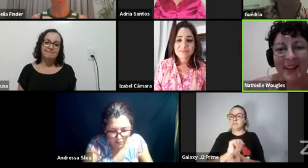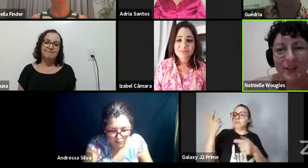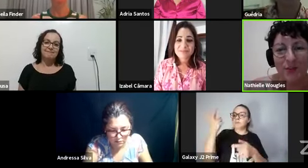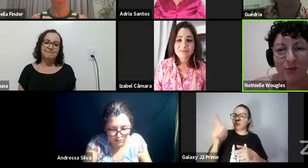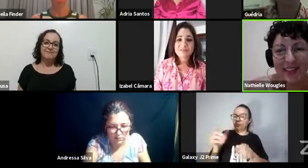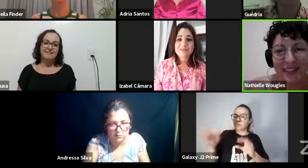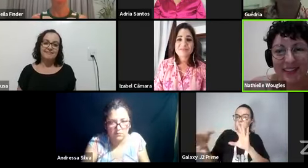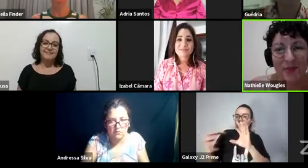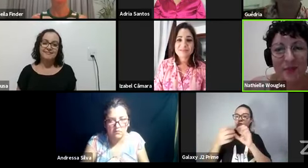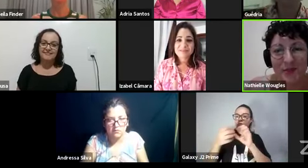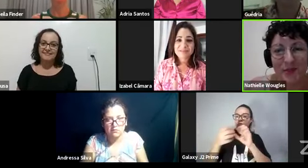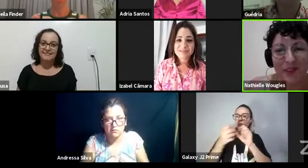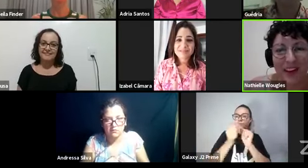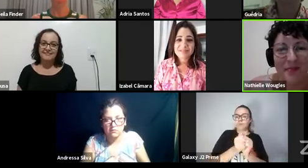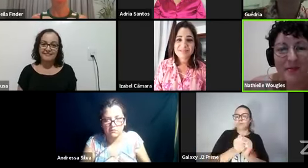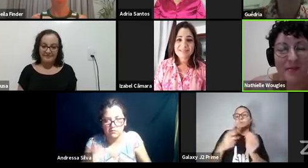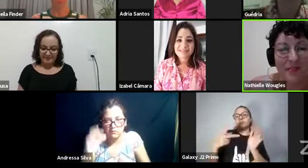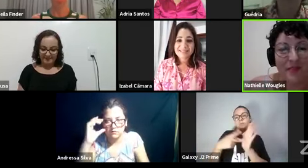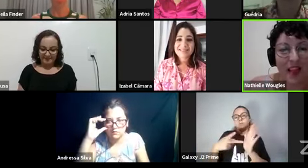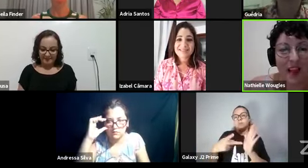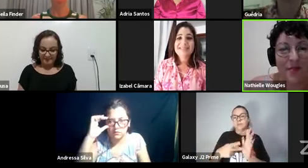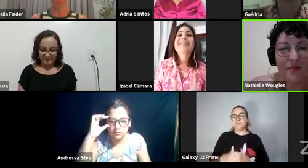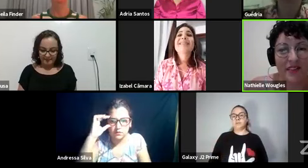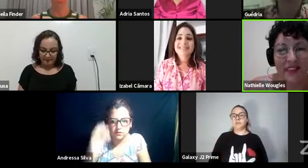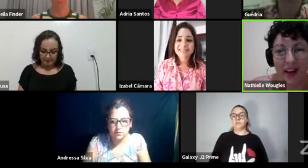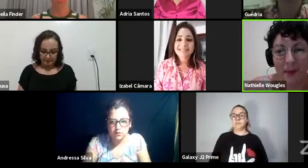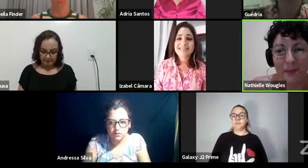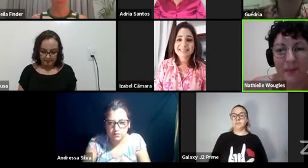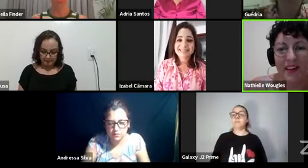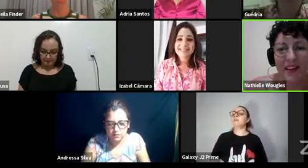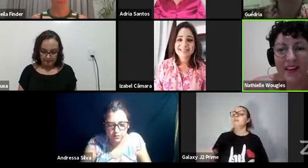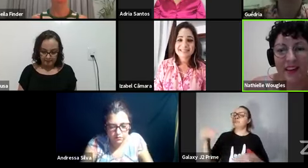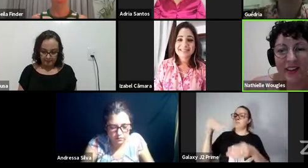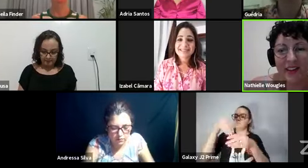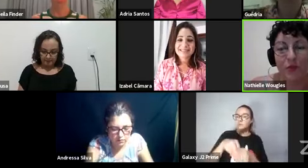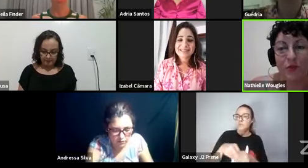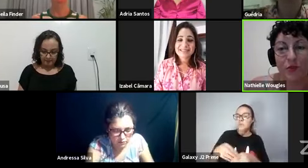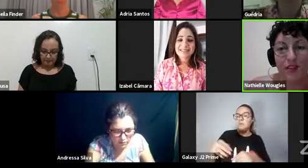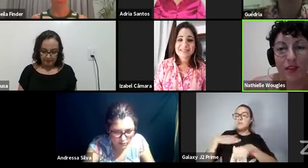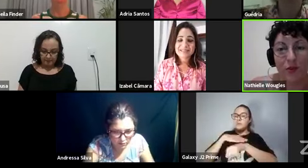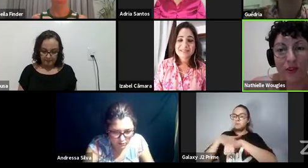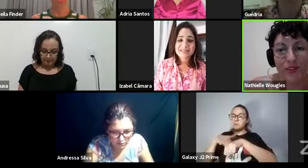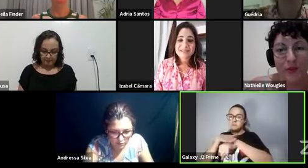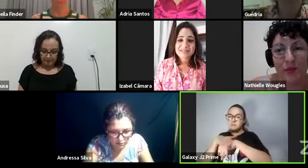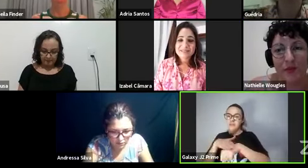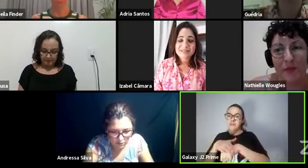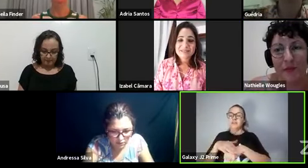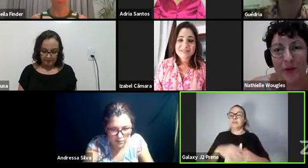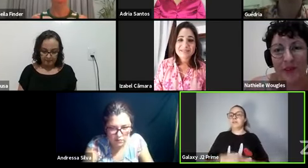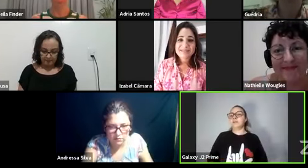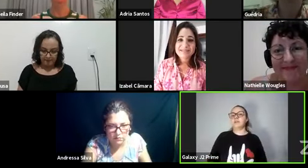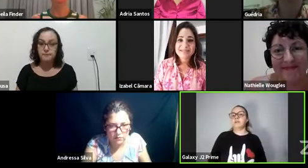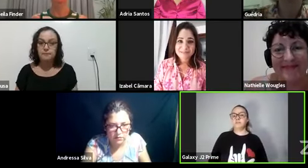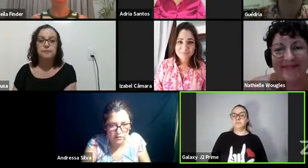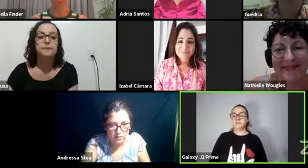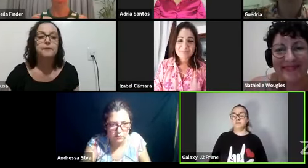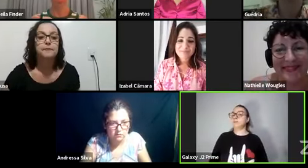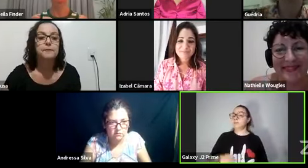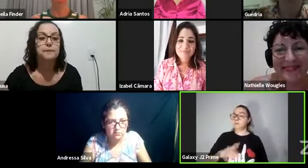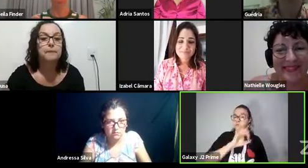né? Juntas assim, no mesmo lugar, para poder falar, conversar. E todo mundo se cuide, por favor.